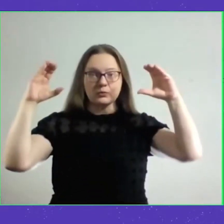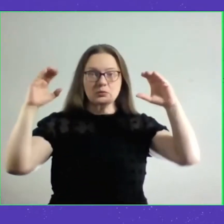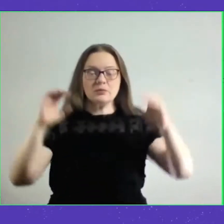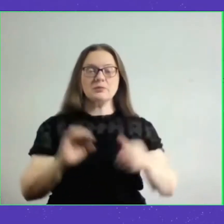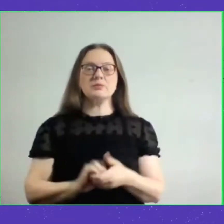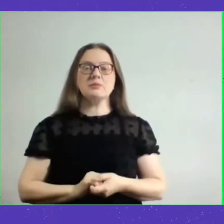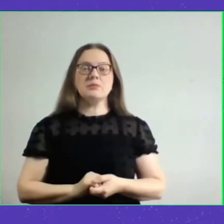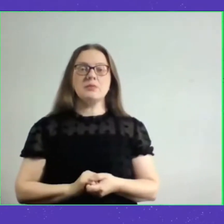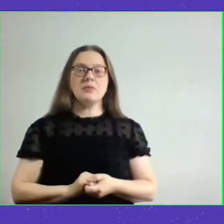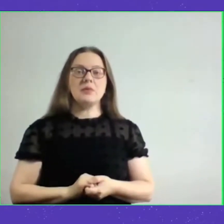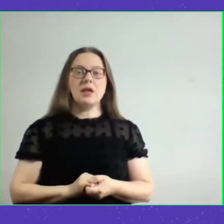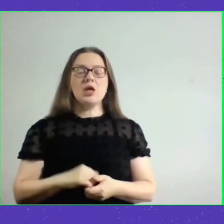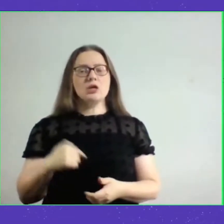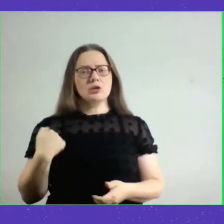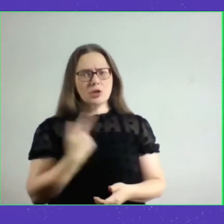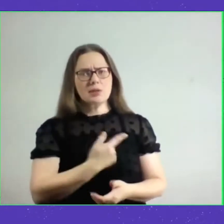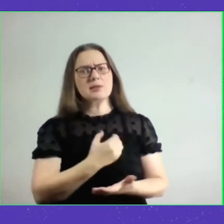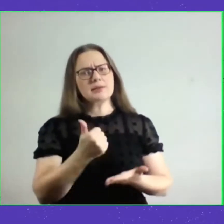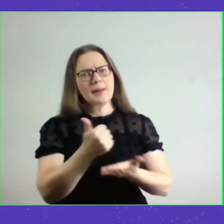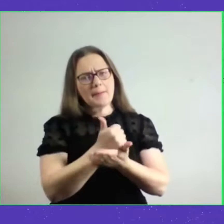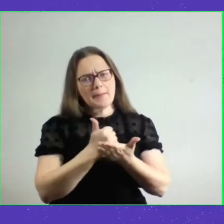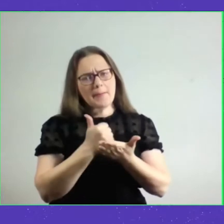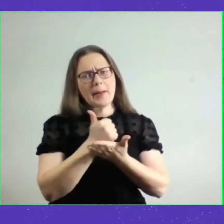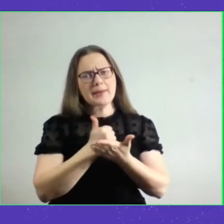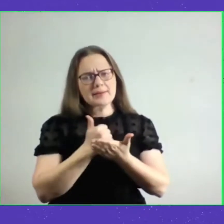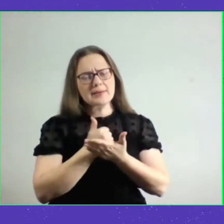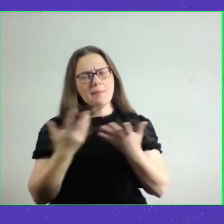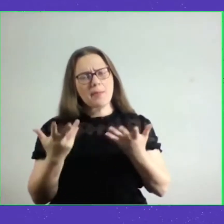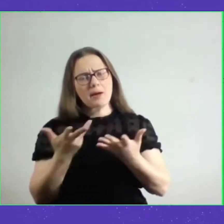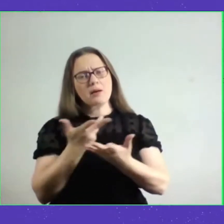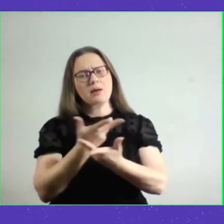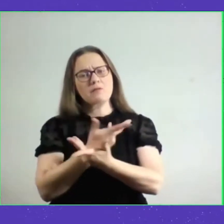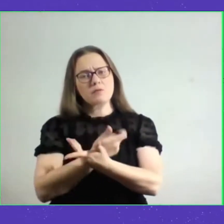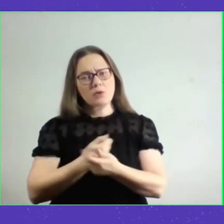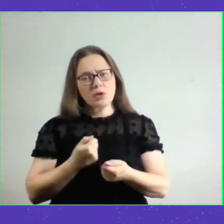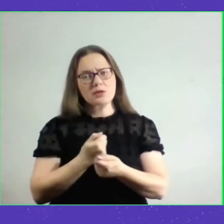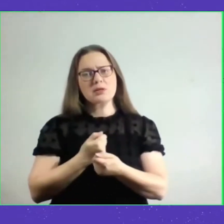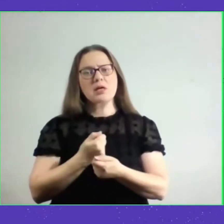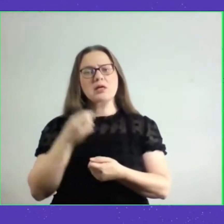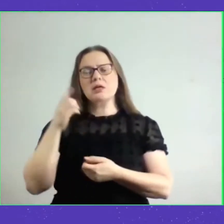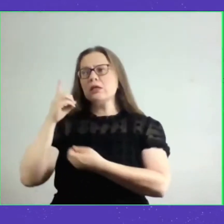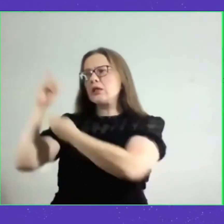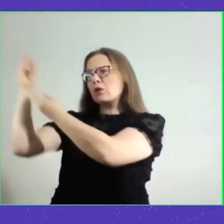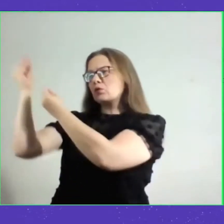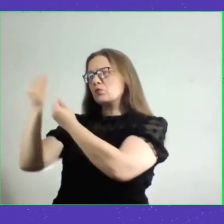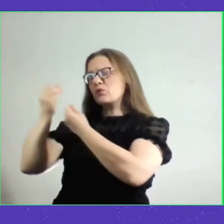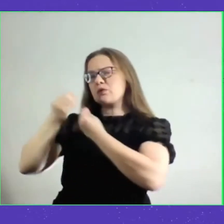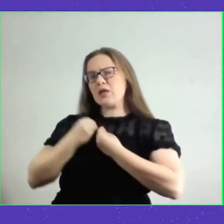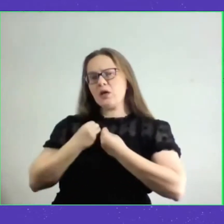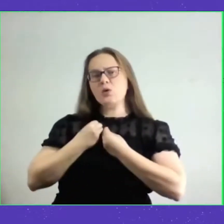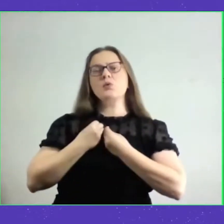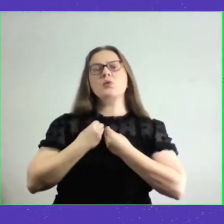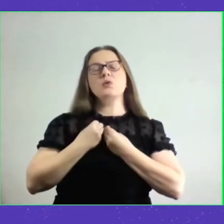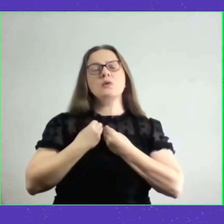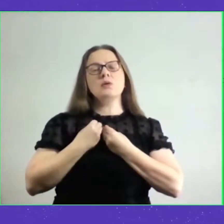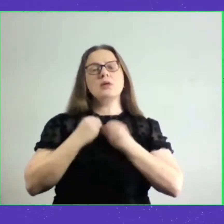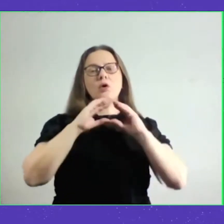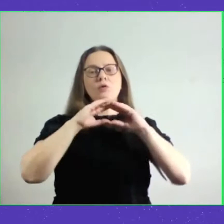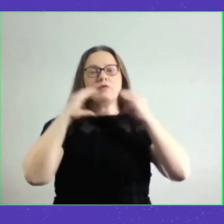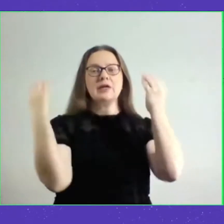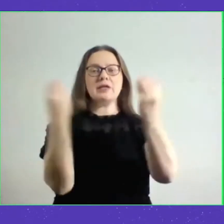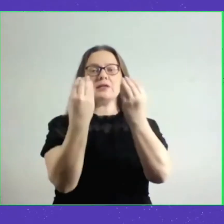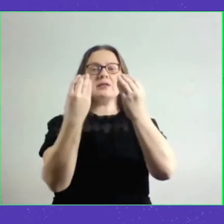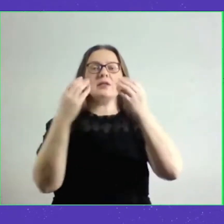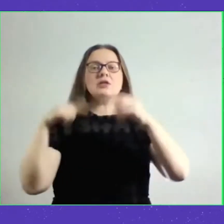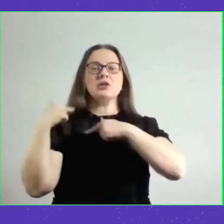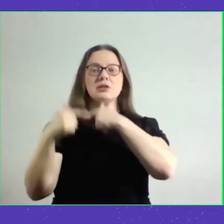essa base maravilhosa que o Senhor nos deu nesta conferência Geração Santa. E em Efésios,